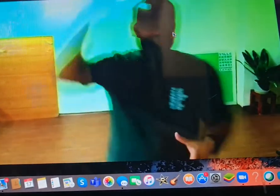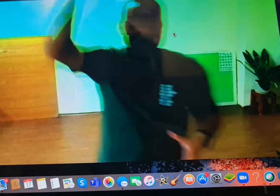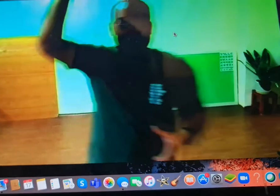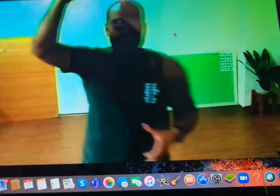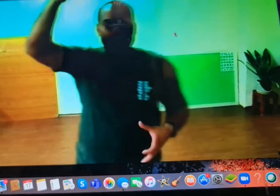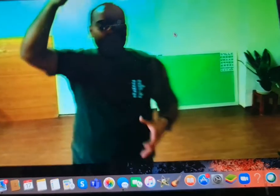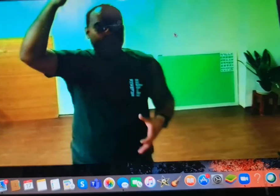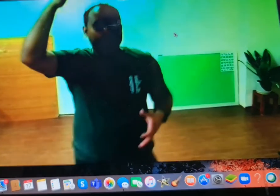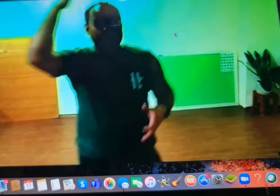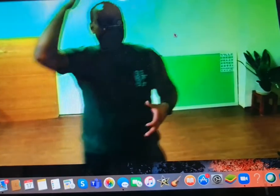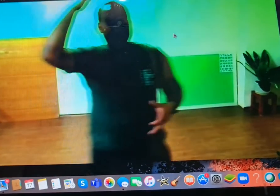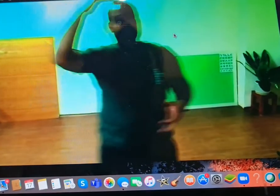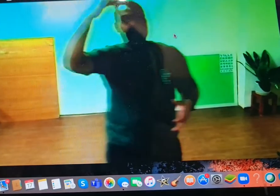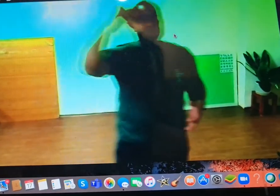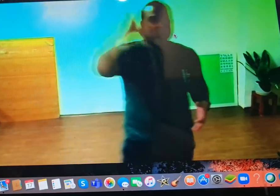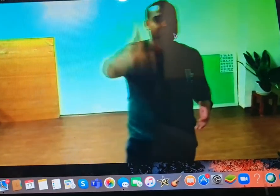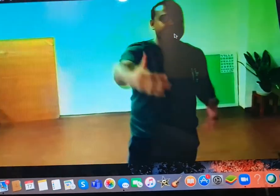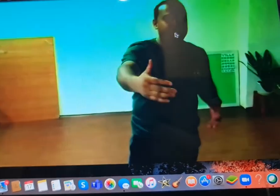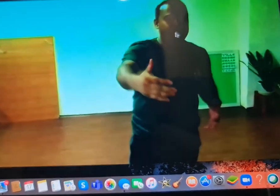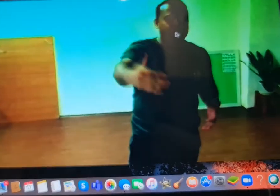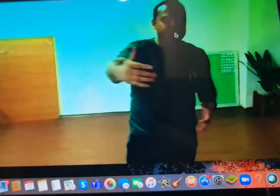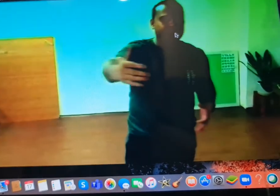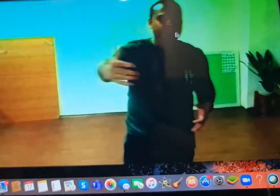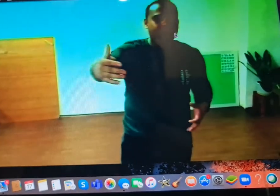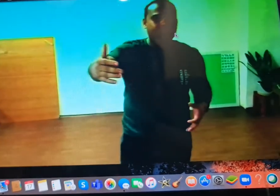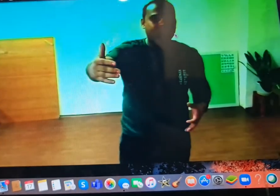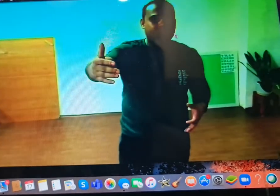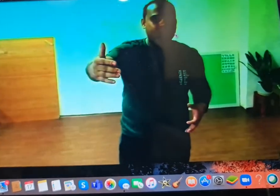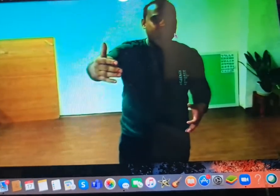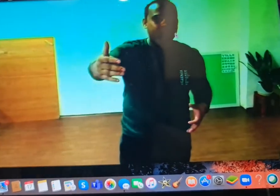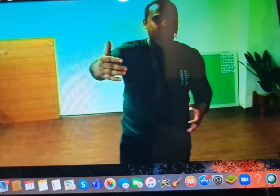समय की जो श्रेयांशी डॉन शेक्योर कैमरा,